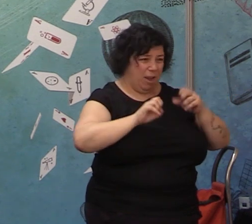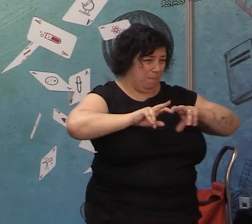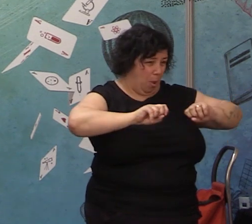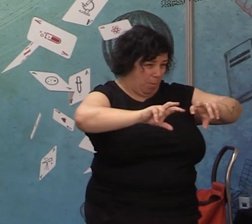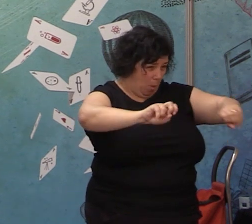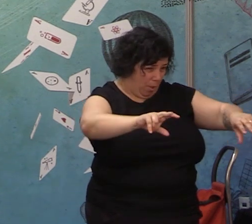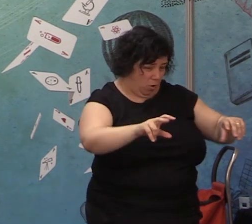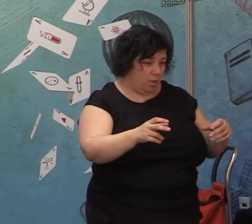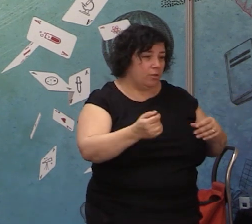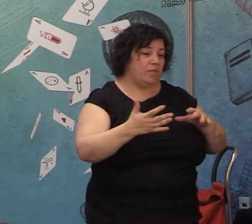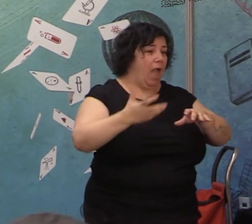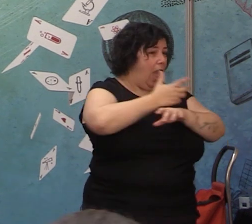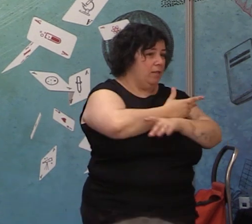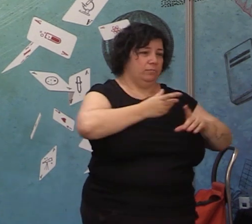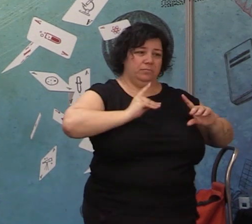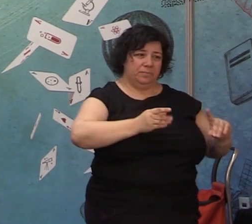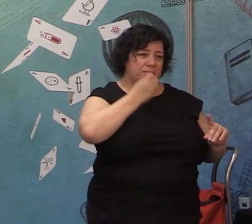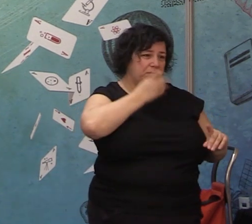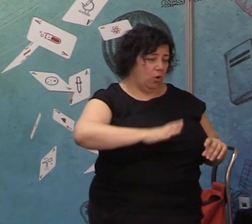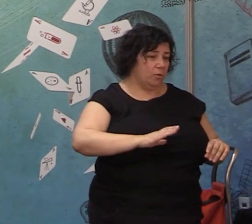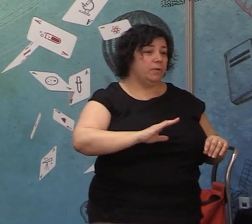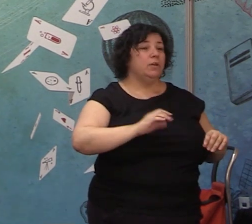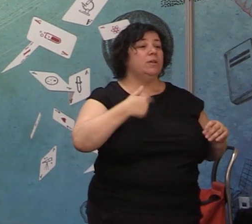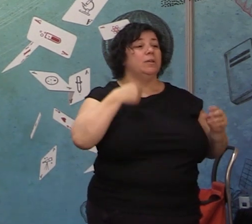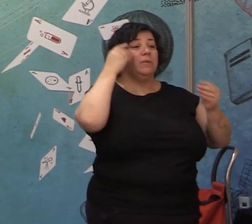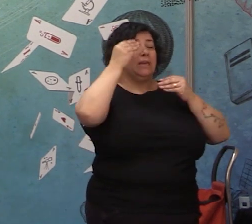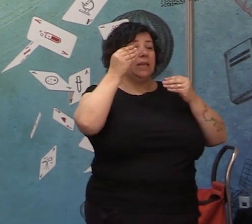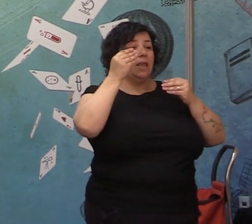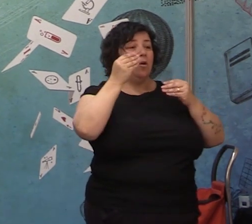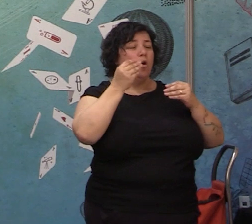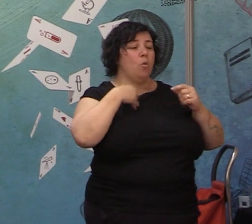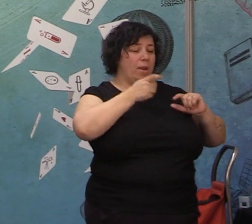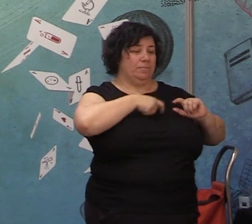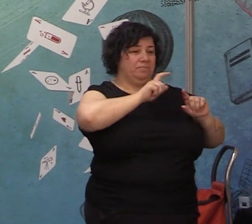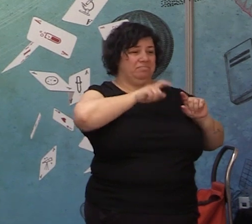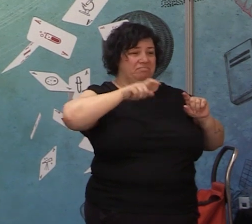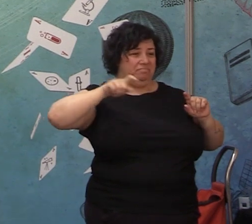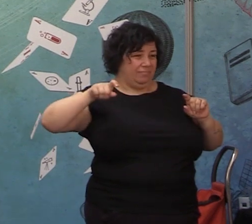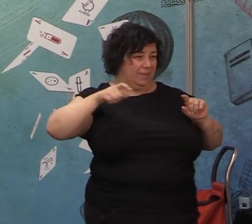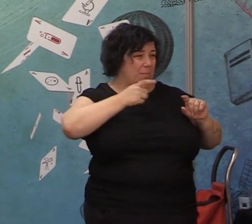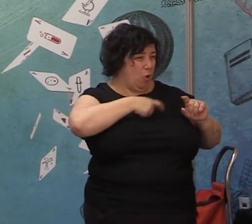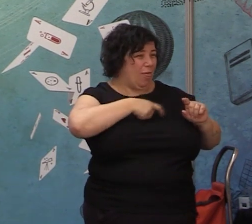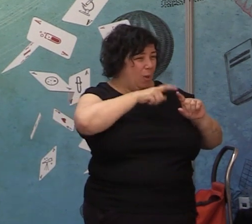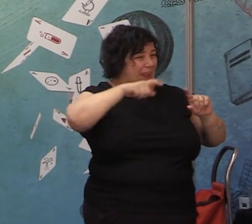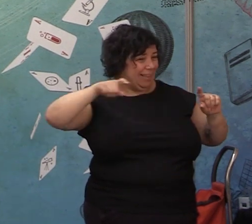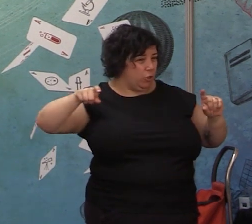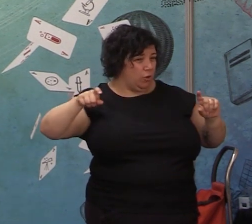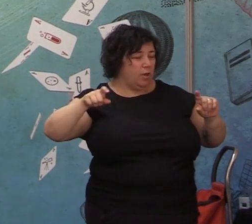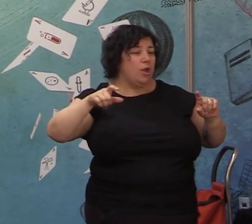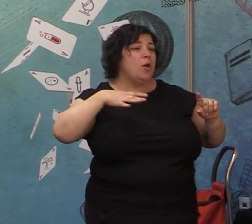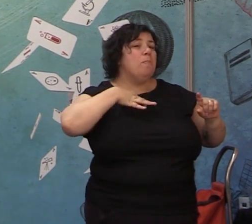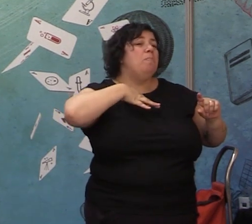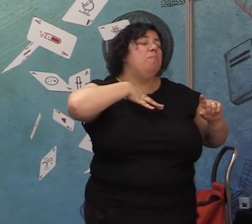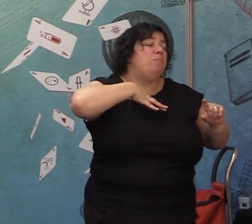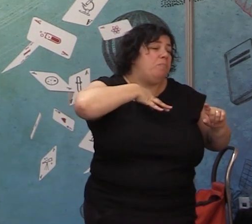de la arteria vamos a tener. Creo yo también que un electrocardiograma pudiera ser indicativo y